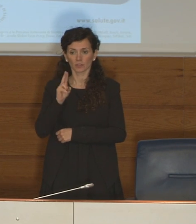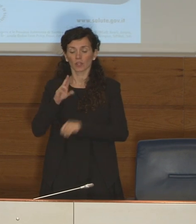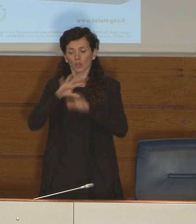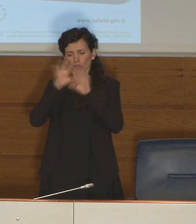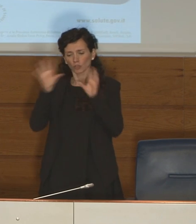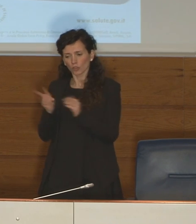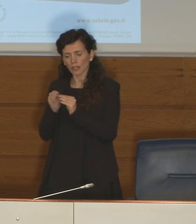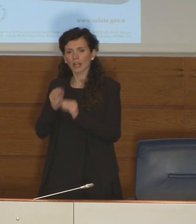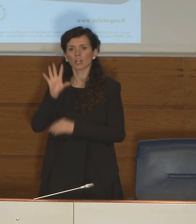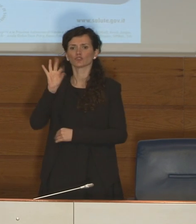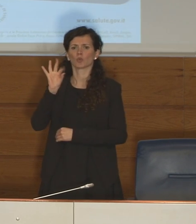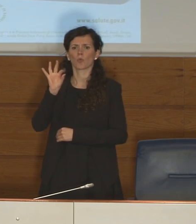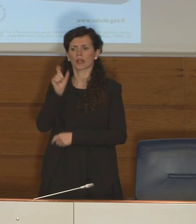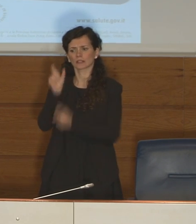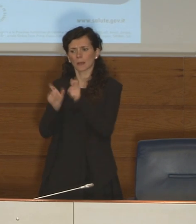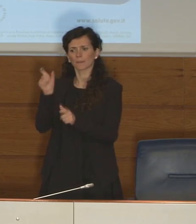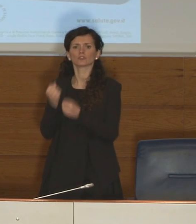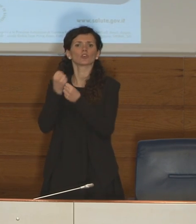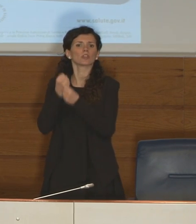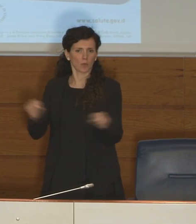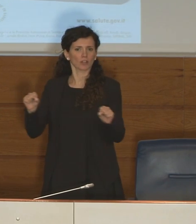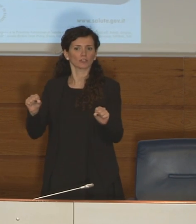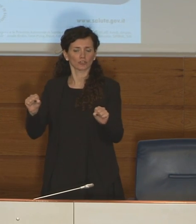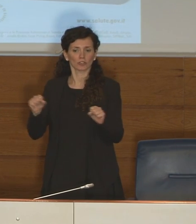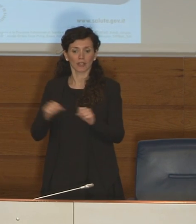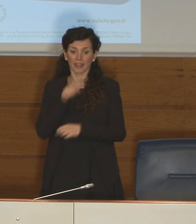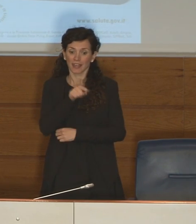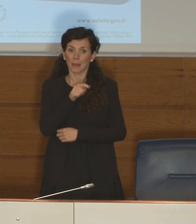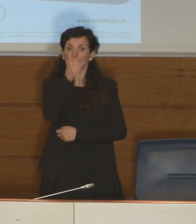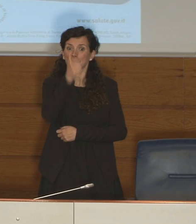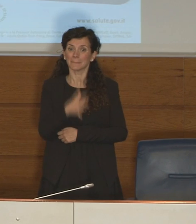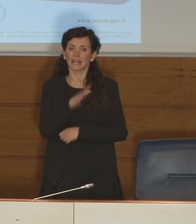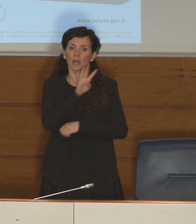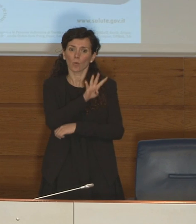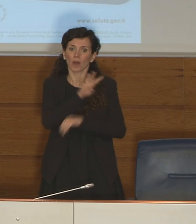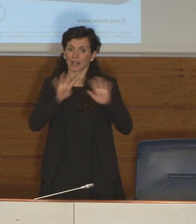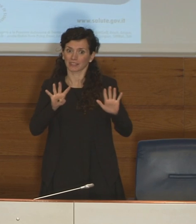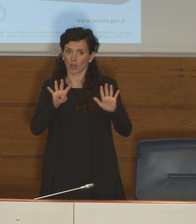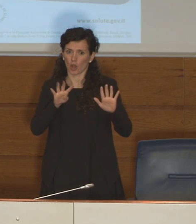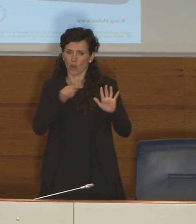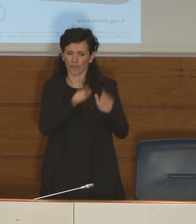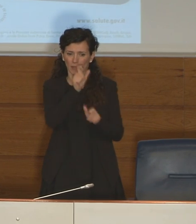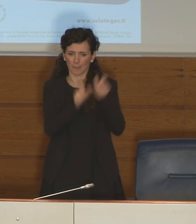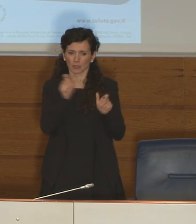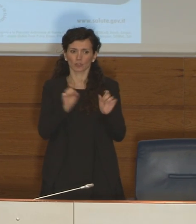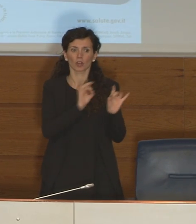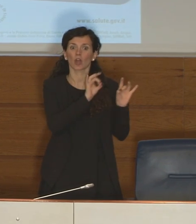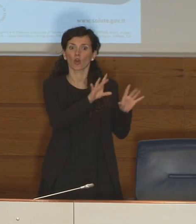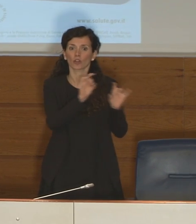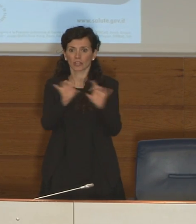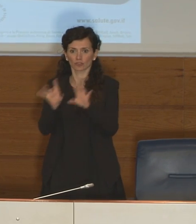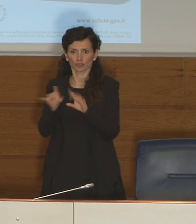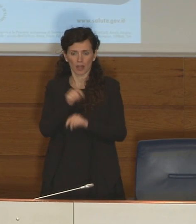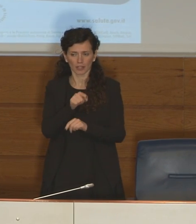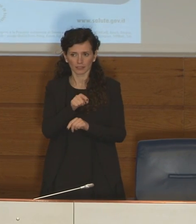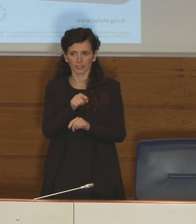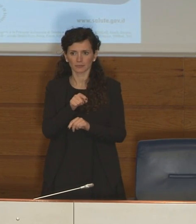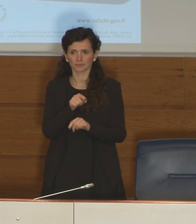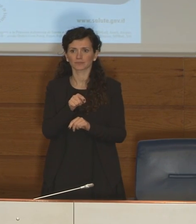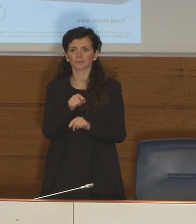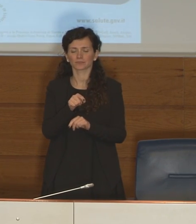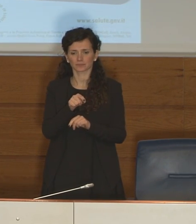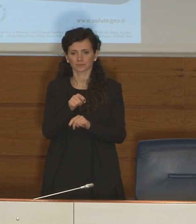guarigioni di questi 1049 persone contagiate il